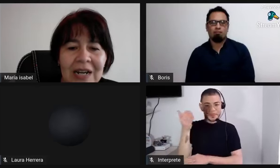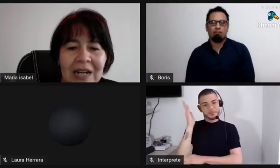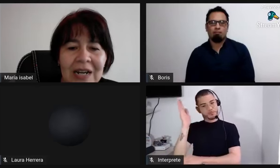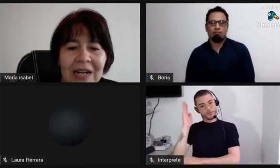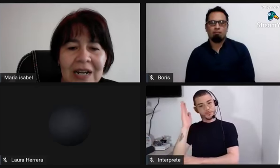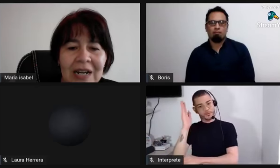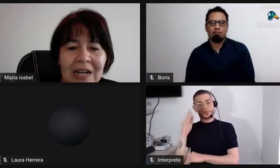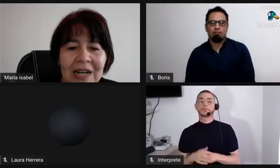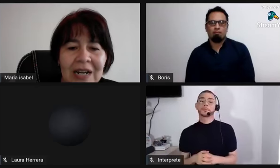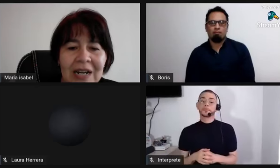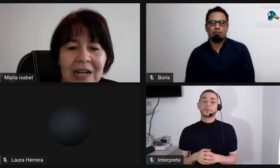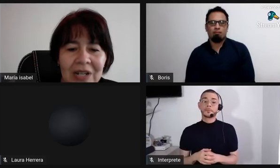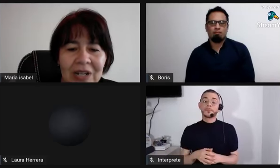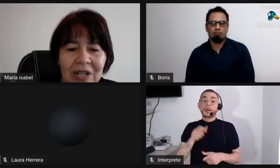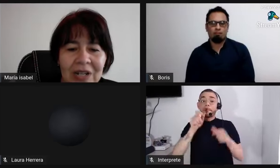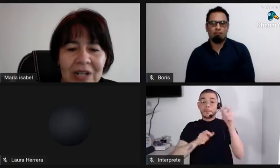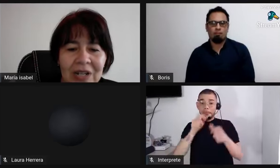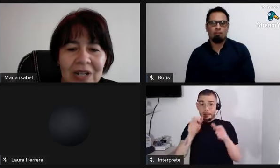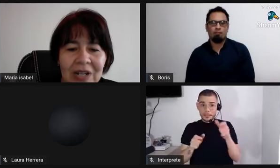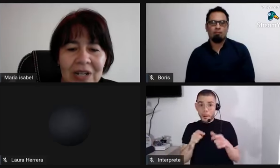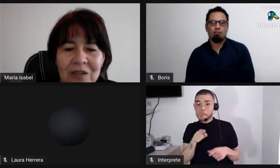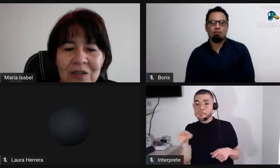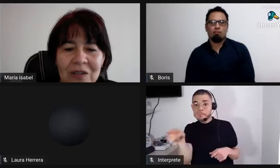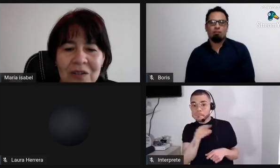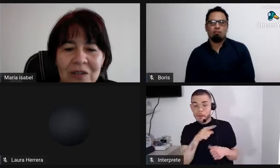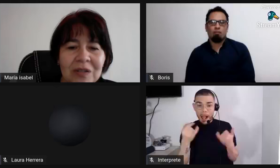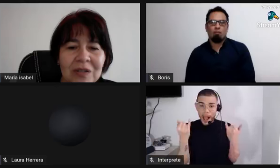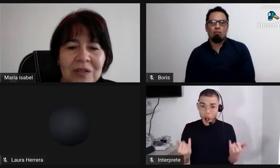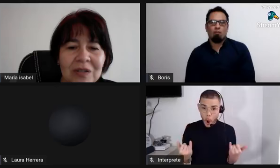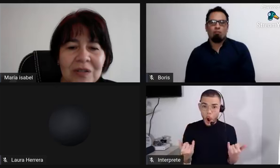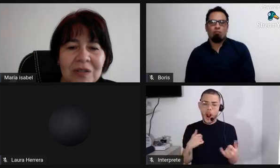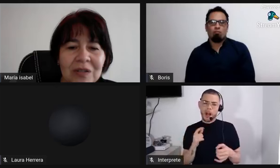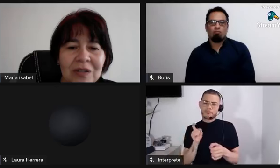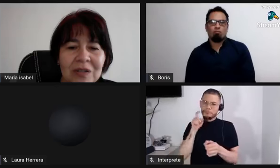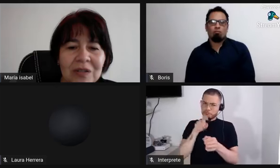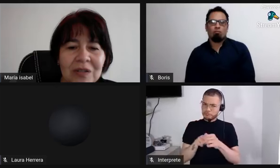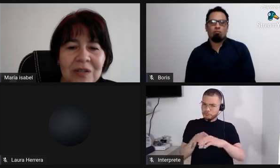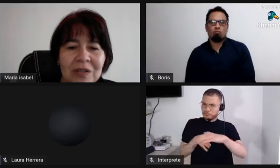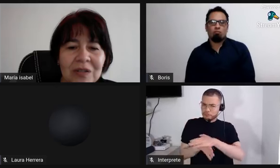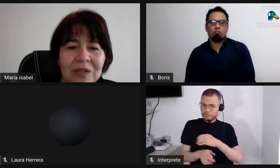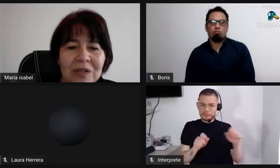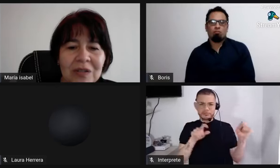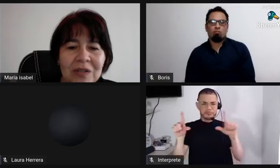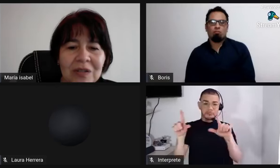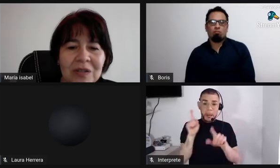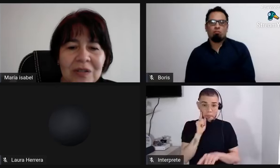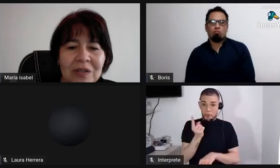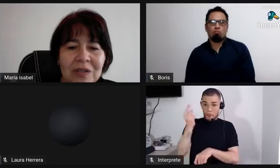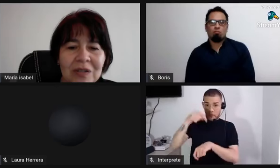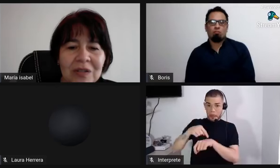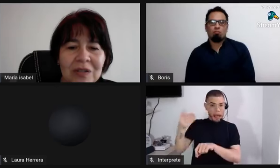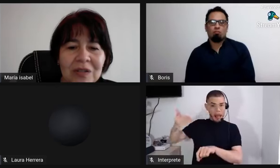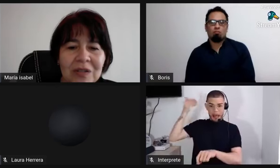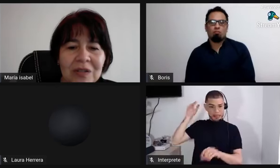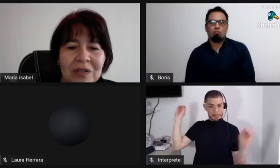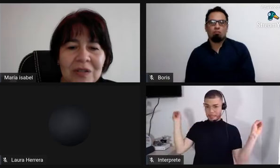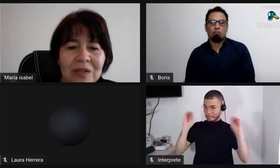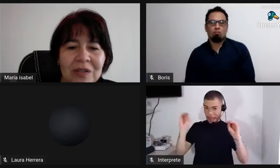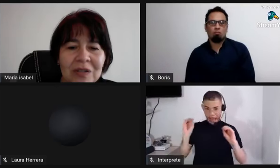las personas que se conectan por primera vez, bueno, entonces Boris es profesor, licenciado